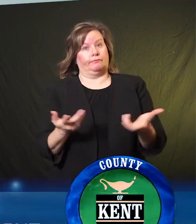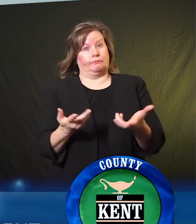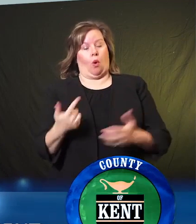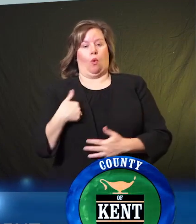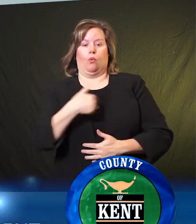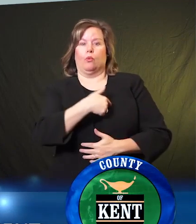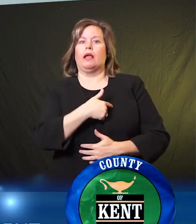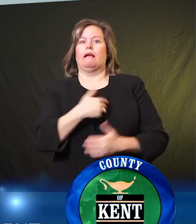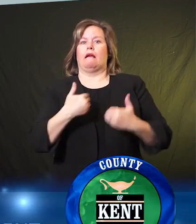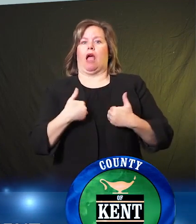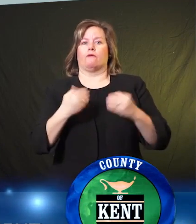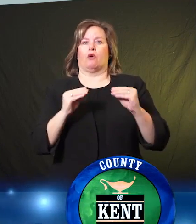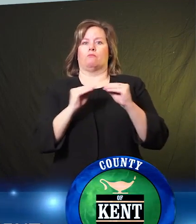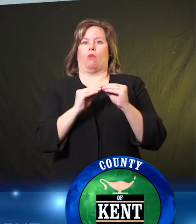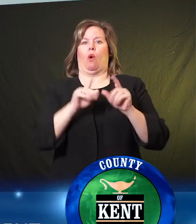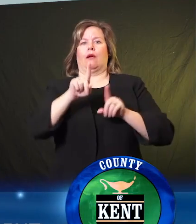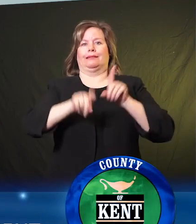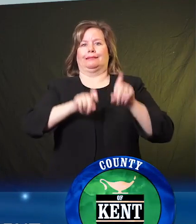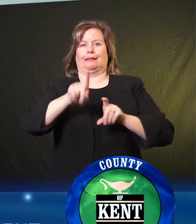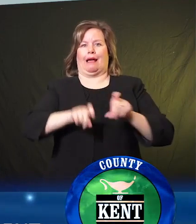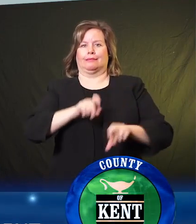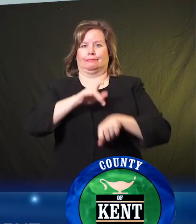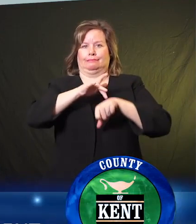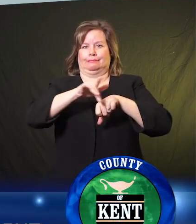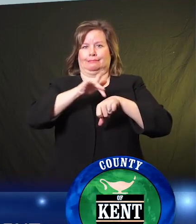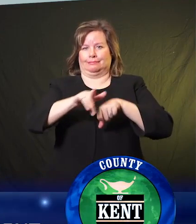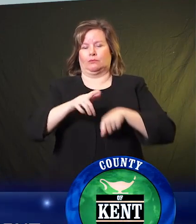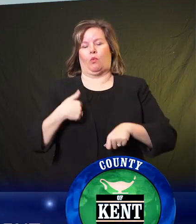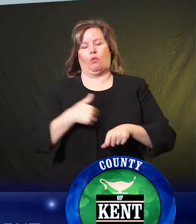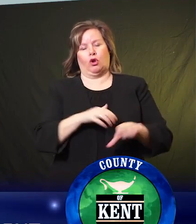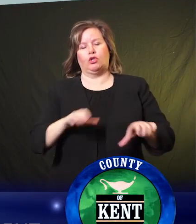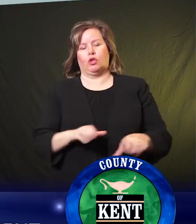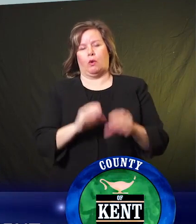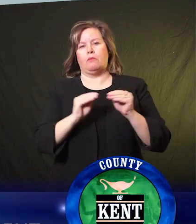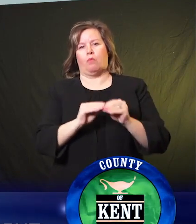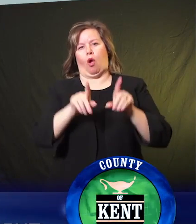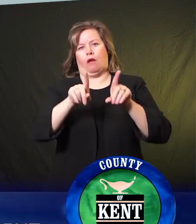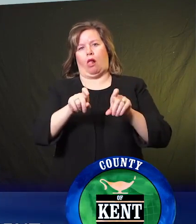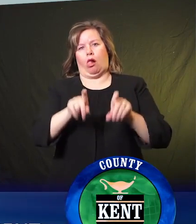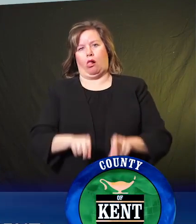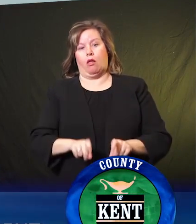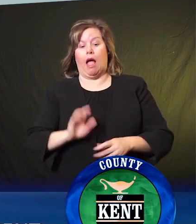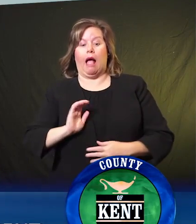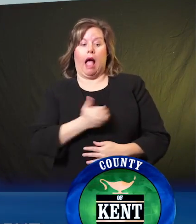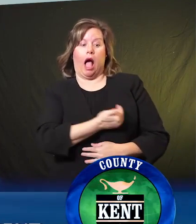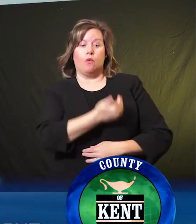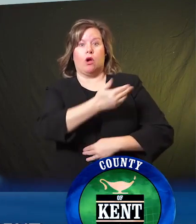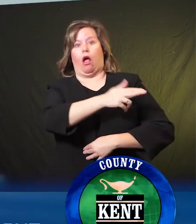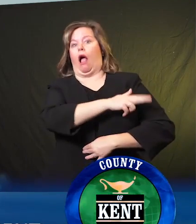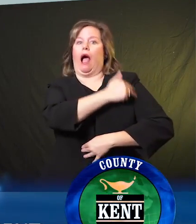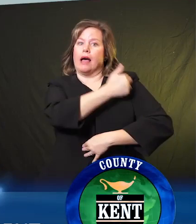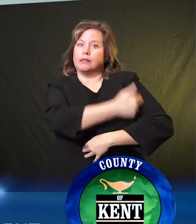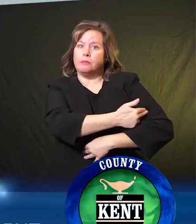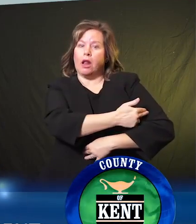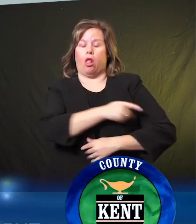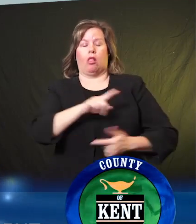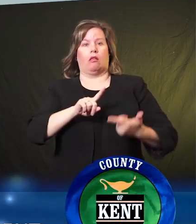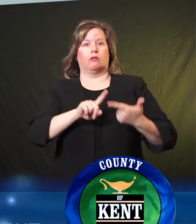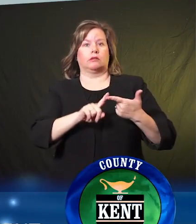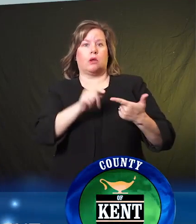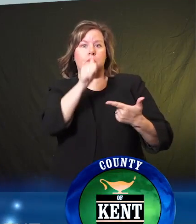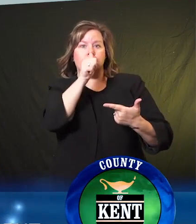hemos estado haciendo en las semanas pasadas nuestros hospitales laboratorios privados charly house están